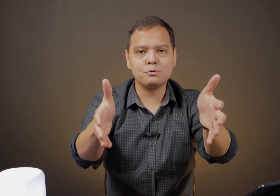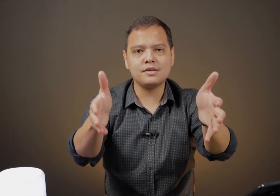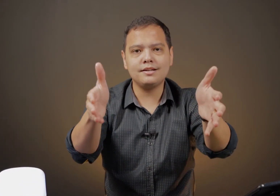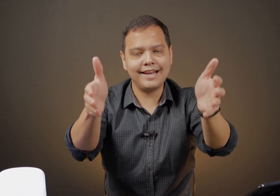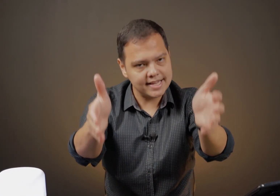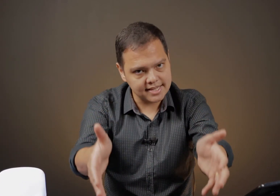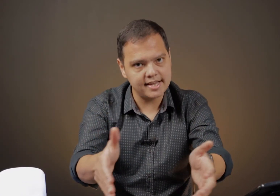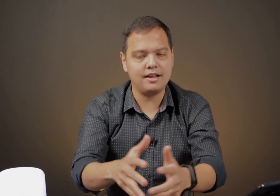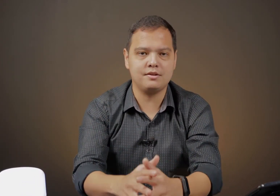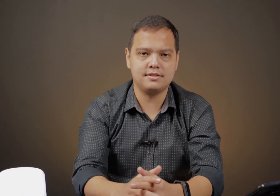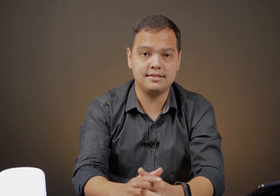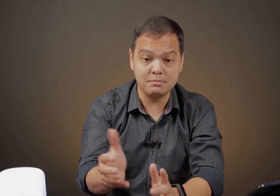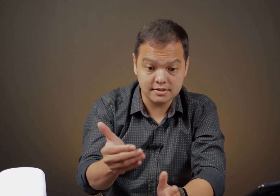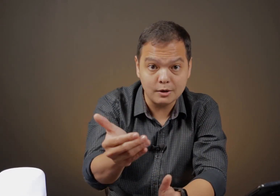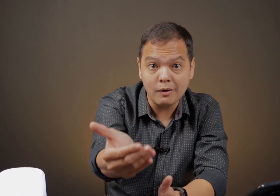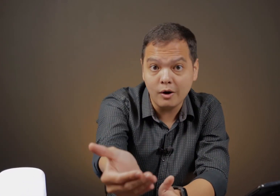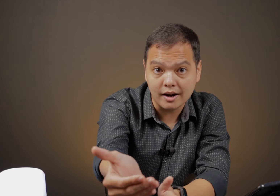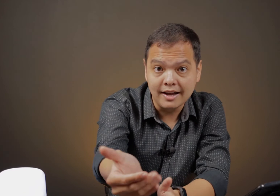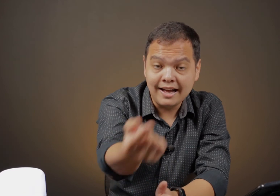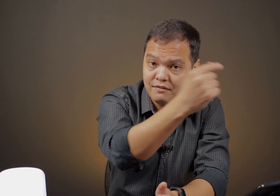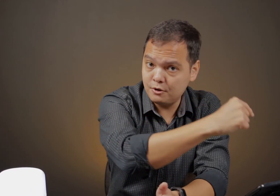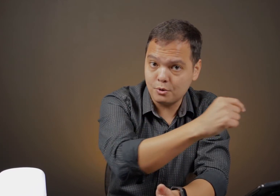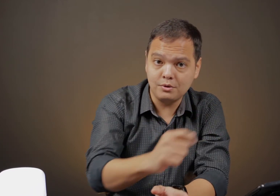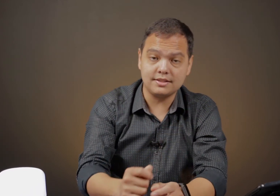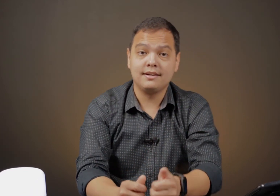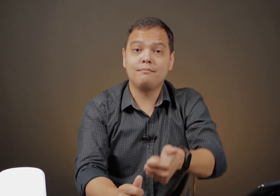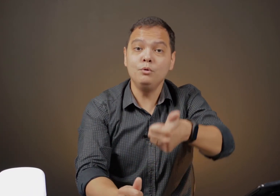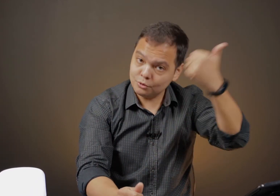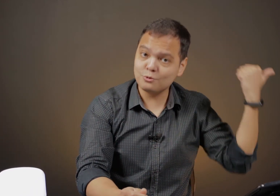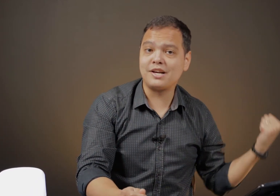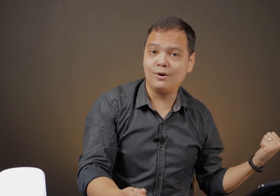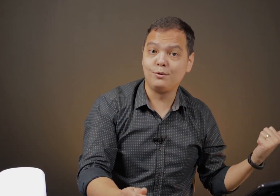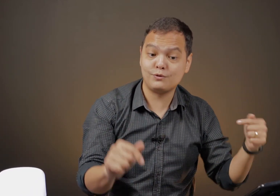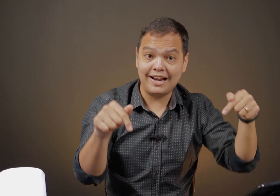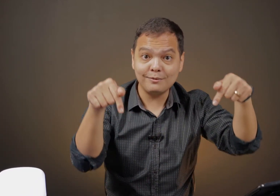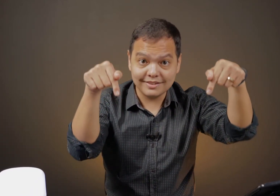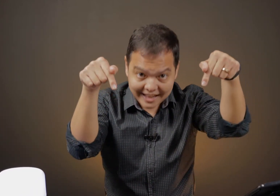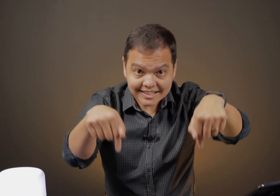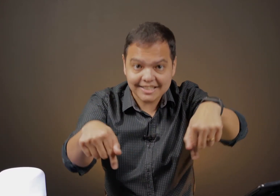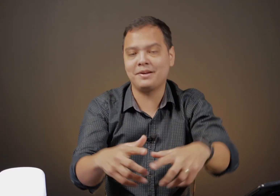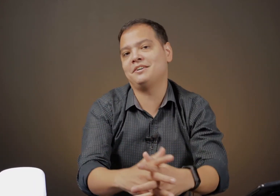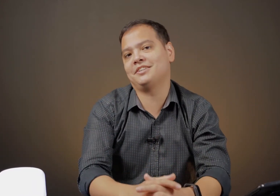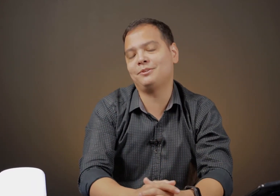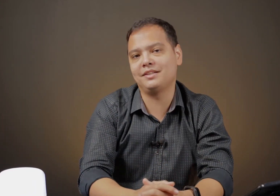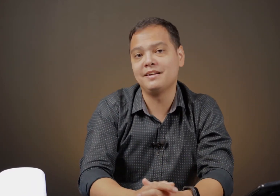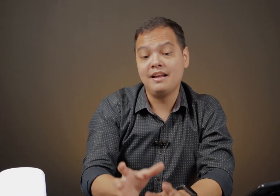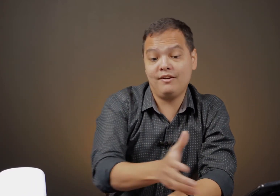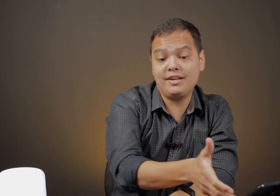concentre nessa série que nós estamos tendo agora. Afinal de contas, muitos dos alunos falaram dessa semana de aulas gratuitas. Falou que